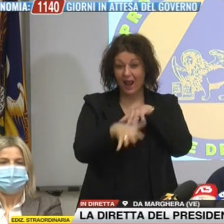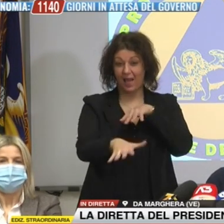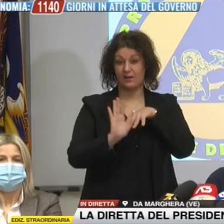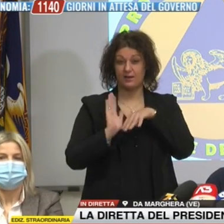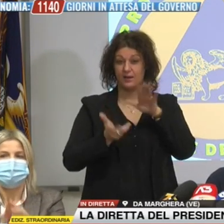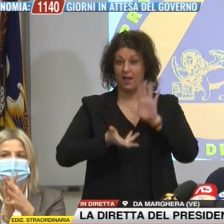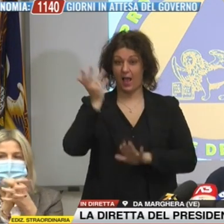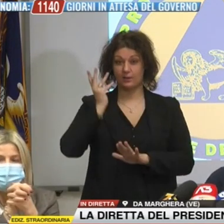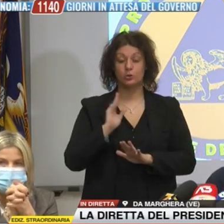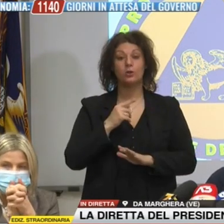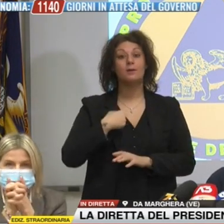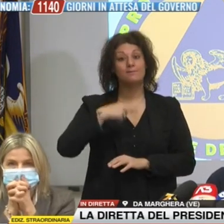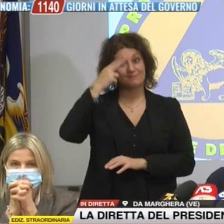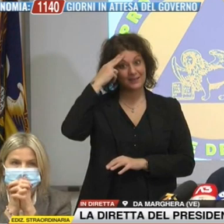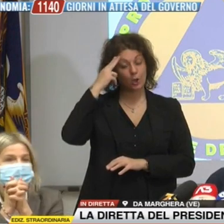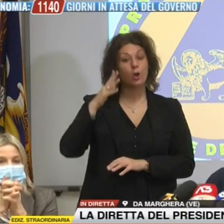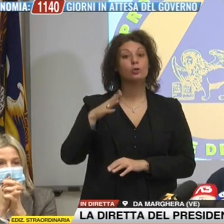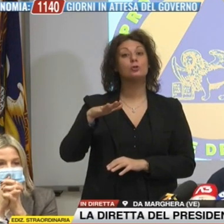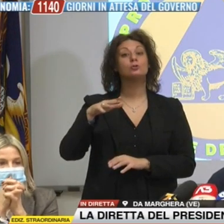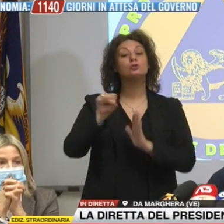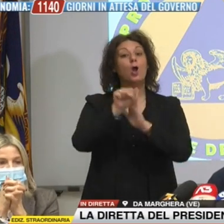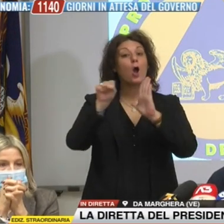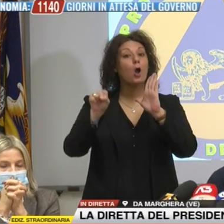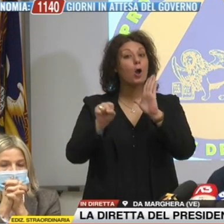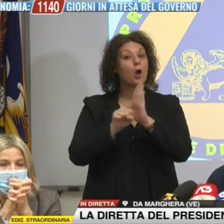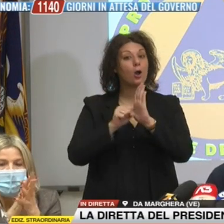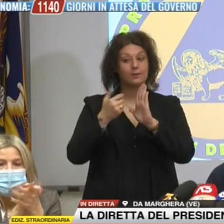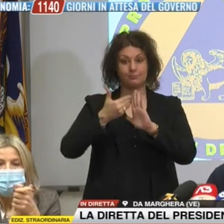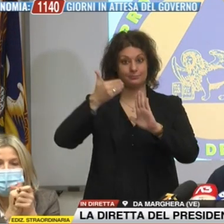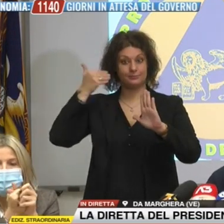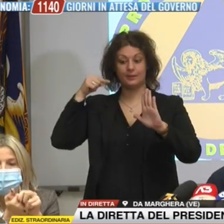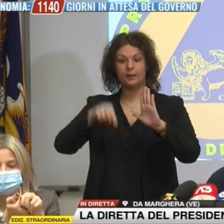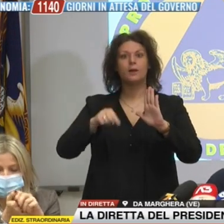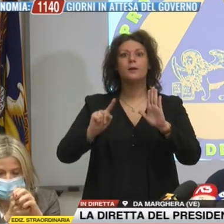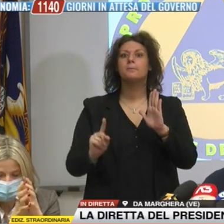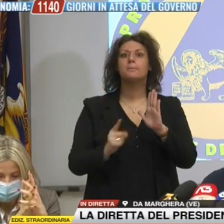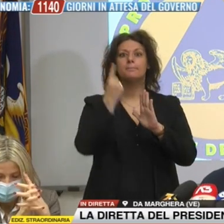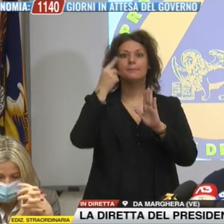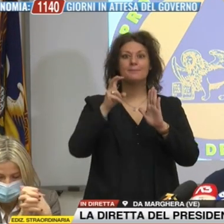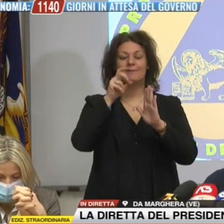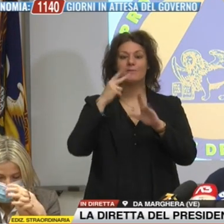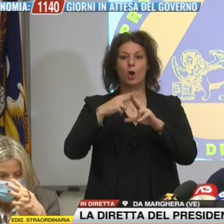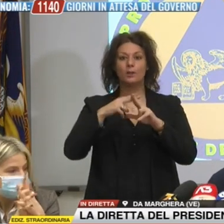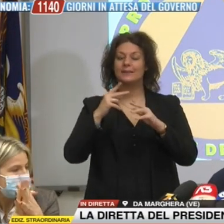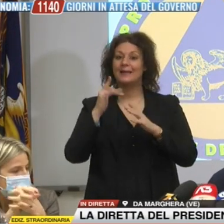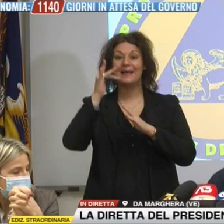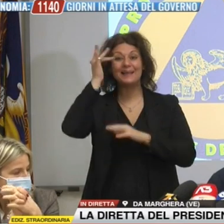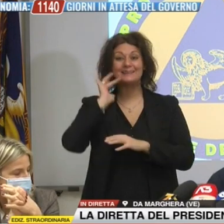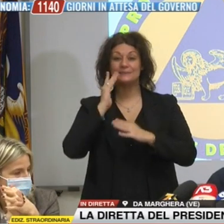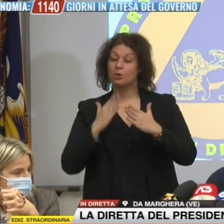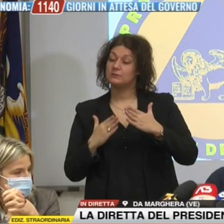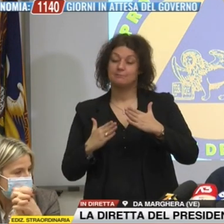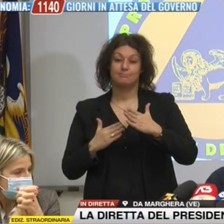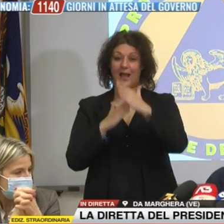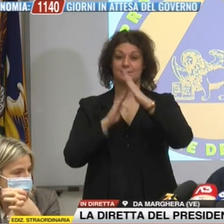una volta nella storia di ARPAV, quindi ARPAV nasce nel 96, e ne abbiamo più di 20, quasi 25 anni di